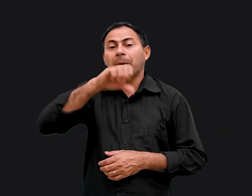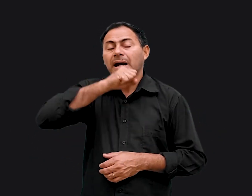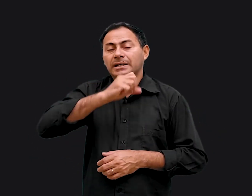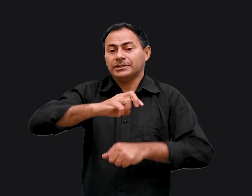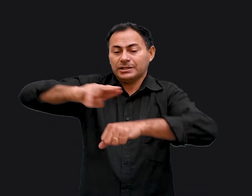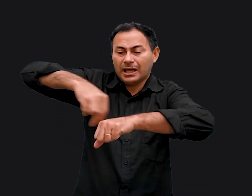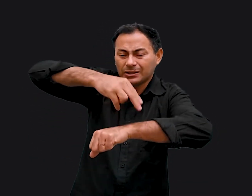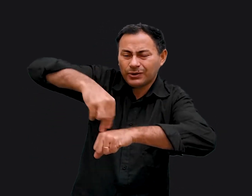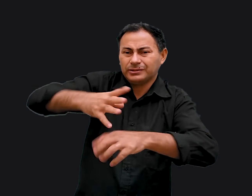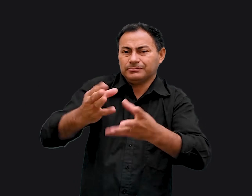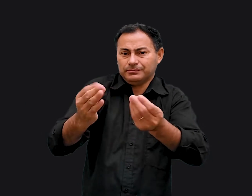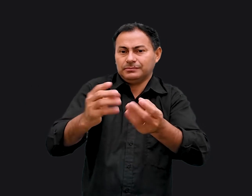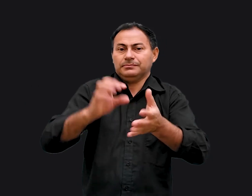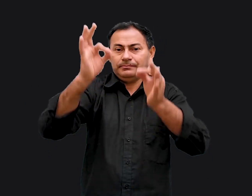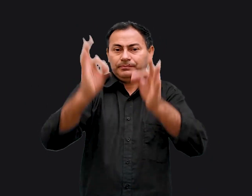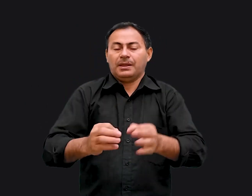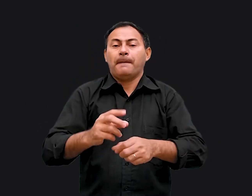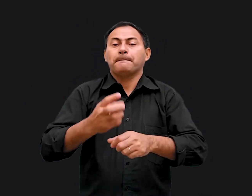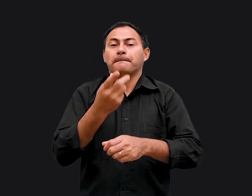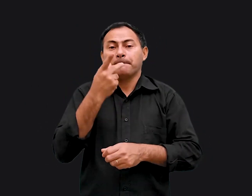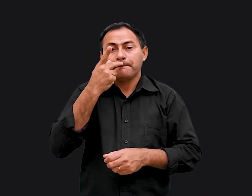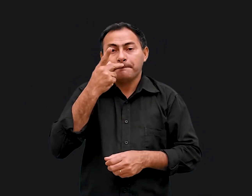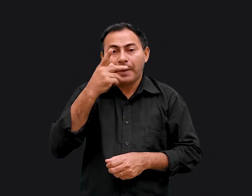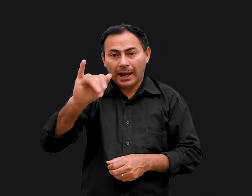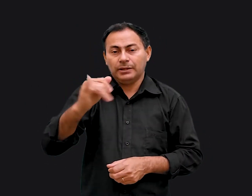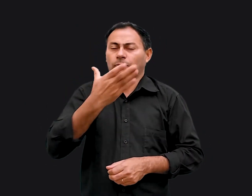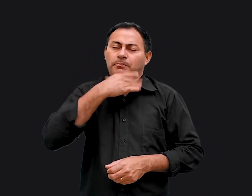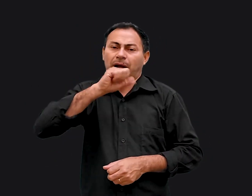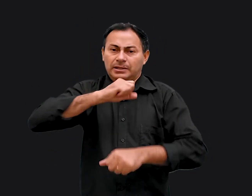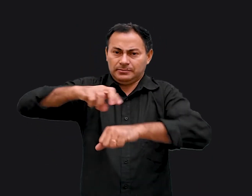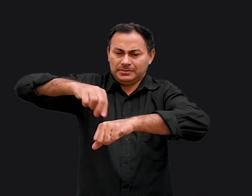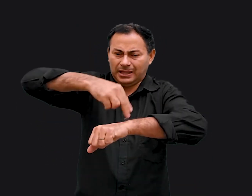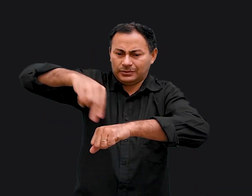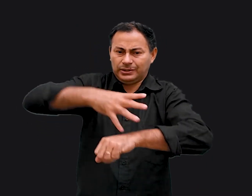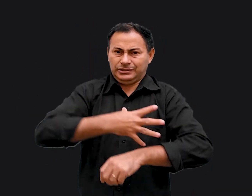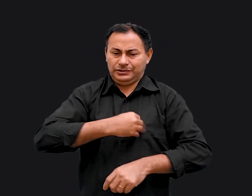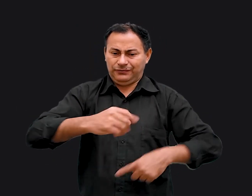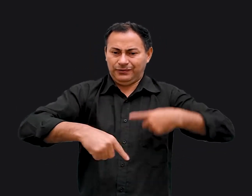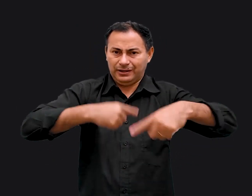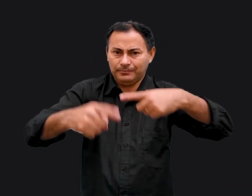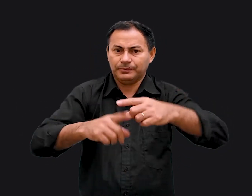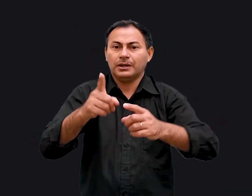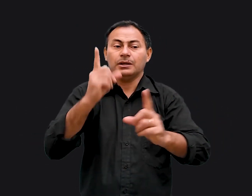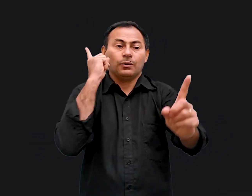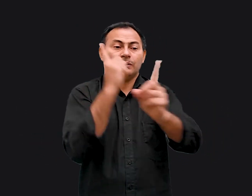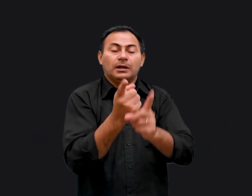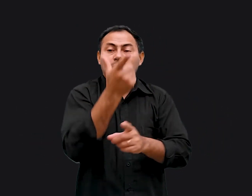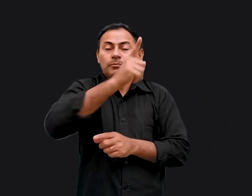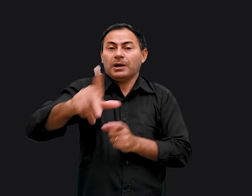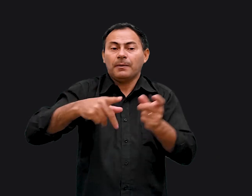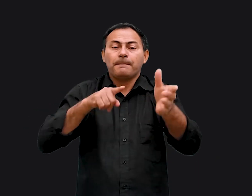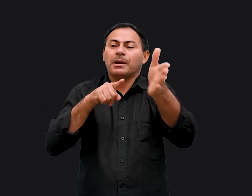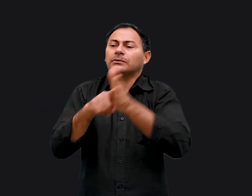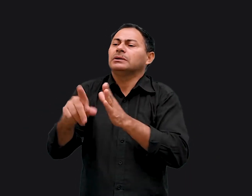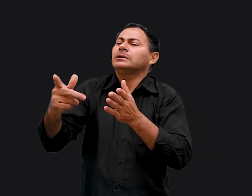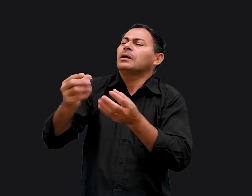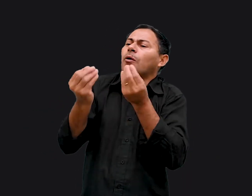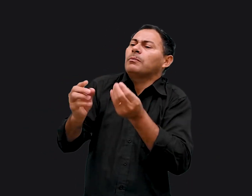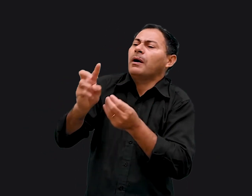nações. Exatamente, pai de nações de filhos. Então, se você o encontrasse outra vez, você perguntaria, e aí, como